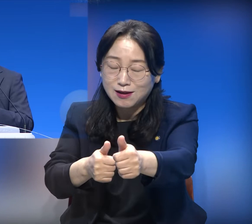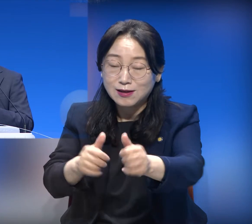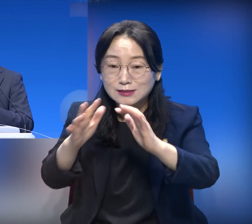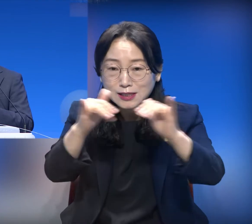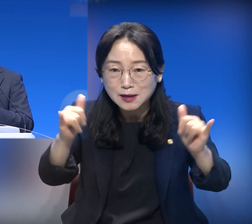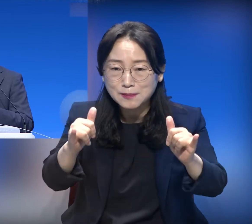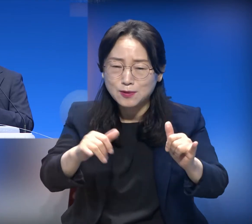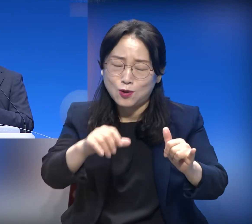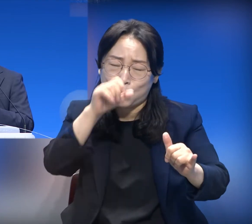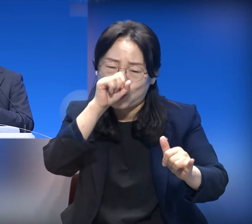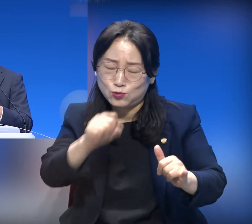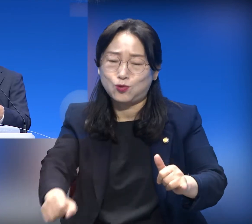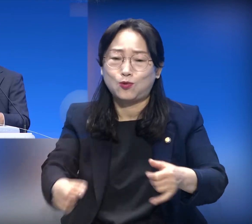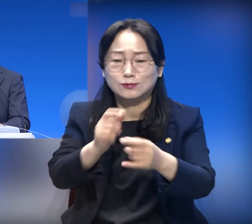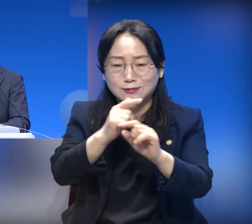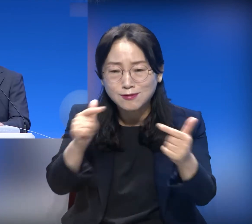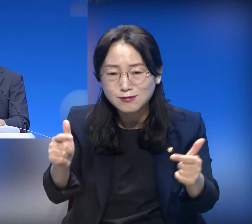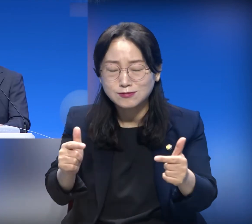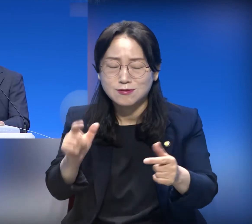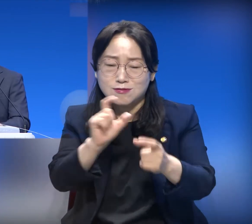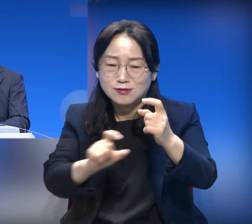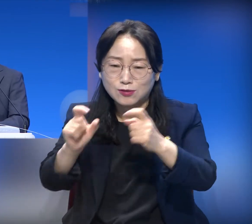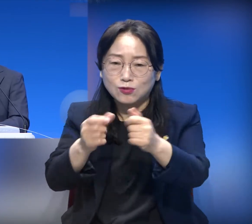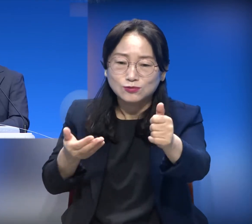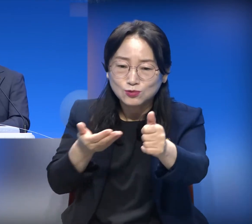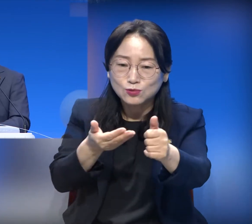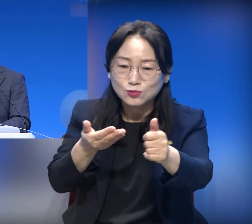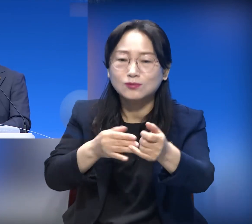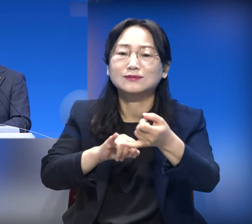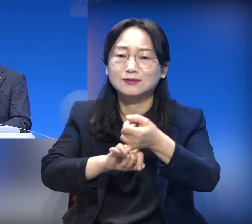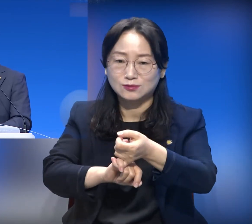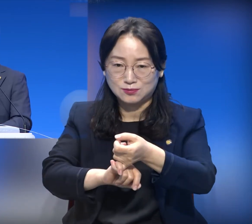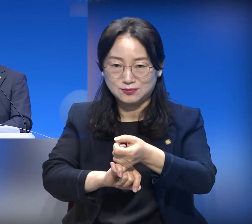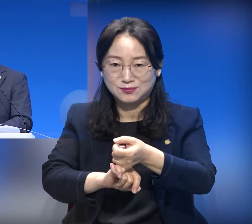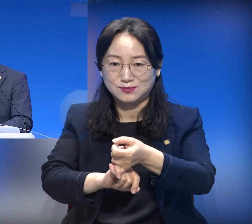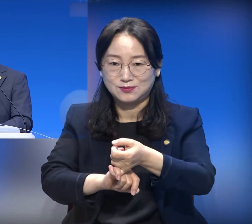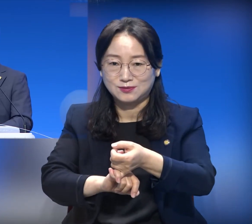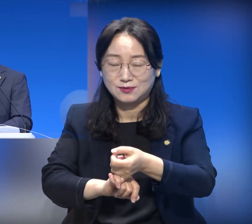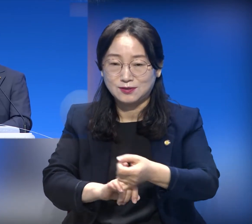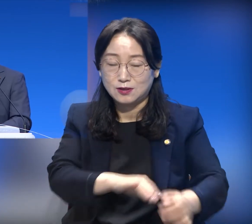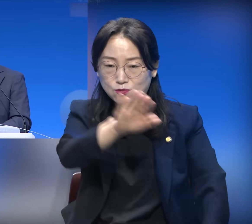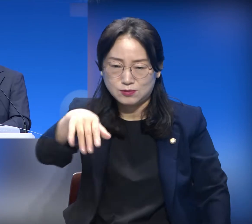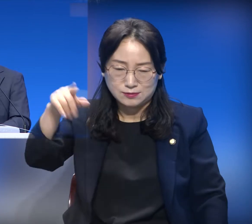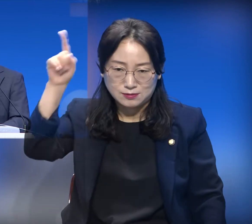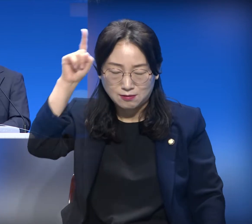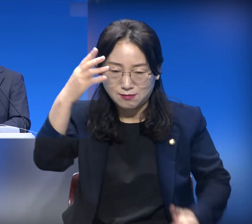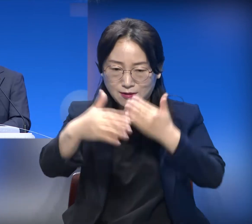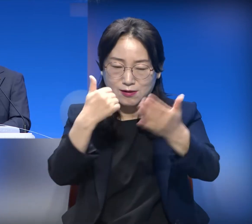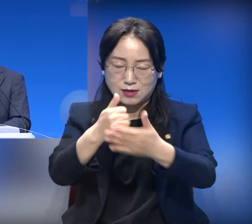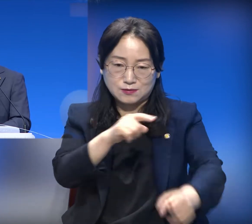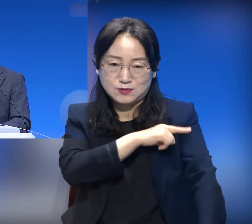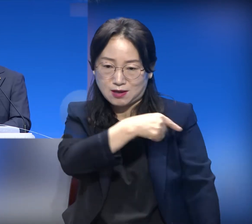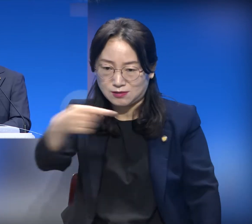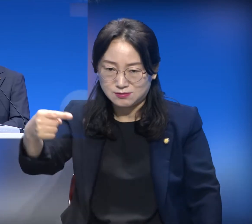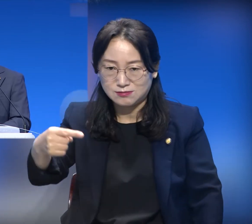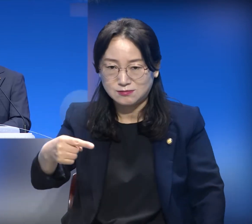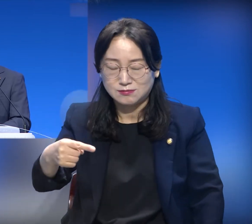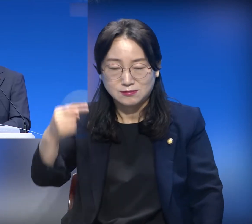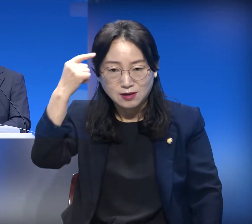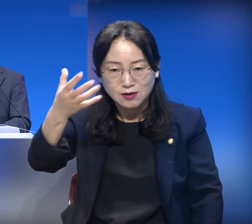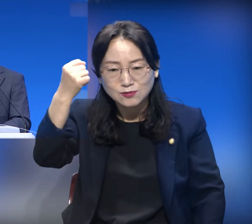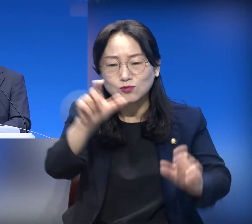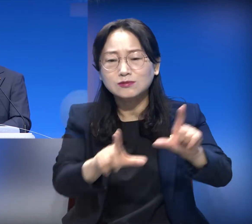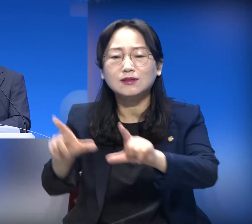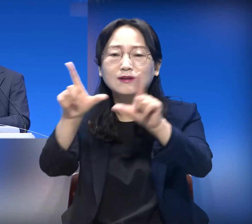좋은 것에 부족함이 없다고 성경은 약속하고 있는 것입니다. 철저히 하나님 제일주의로 살아가는 여러분 모두가 되기를